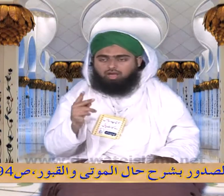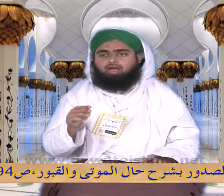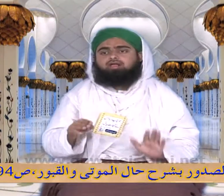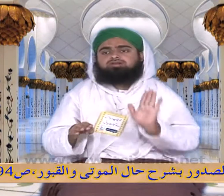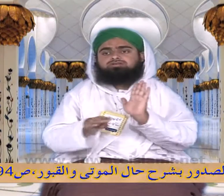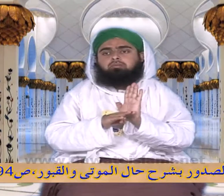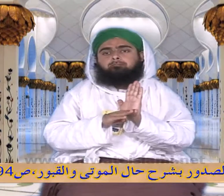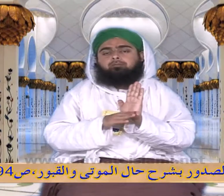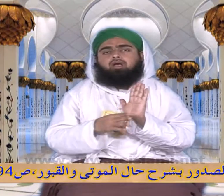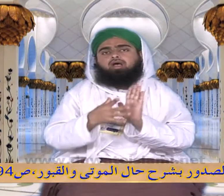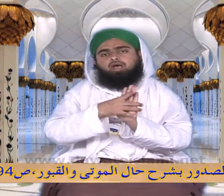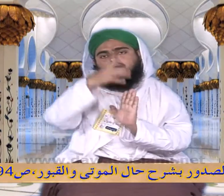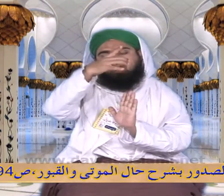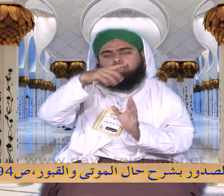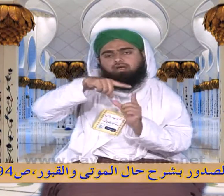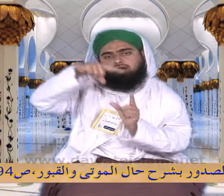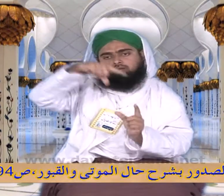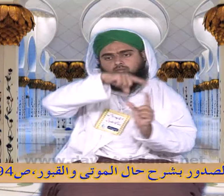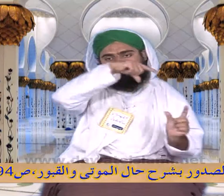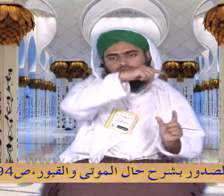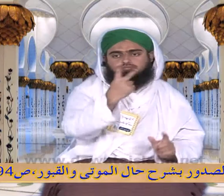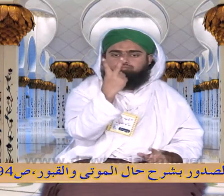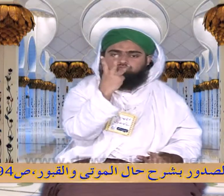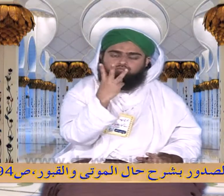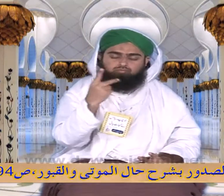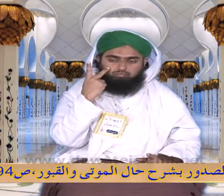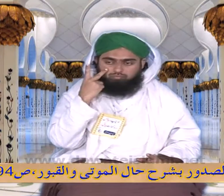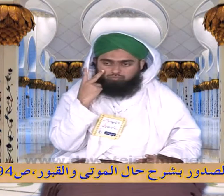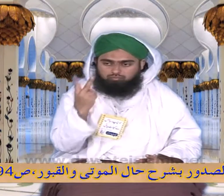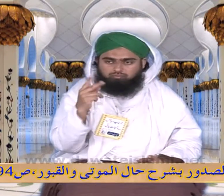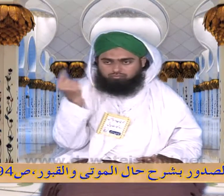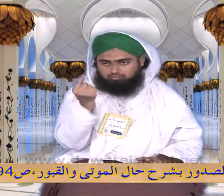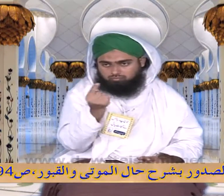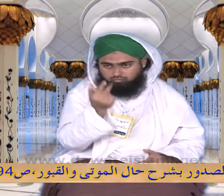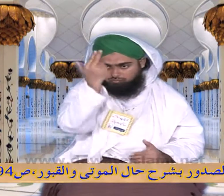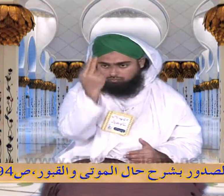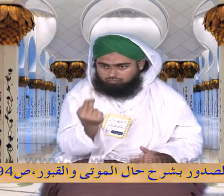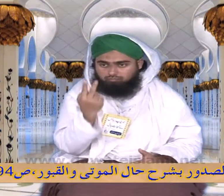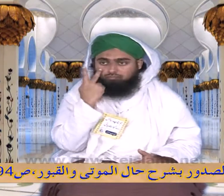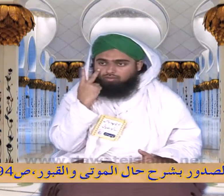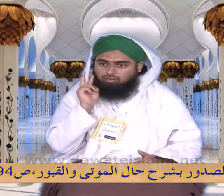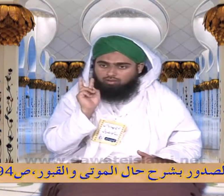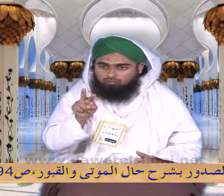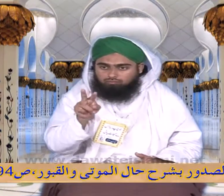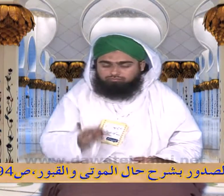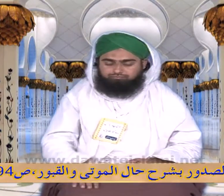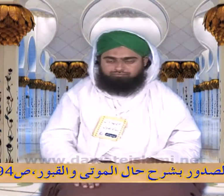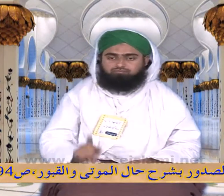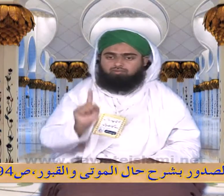لکھے ہوئے تھے اور تینوں پر بڑا عبرت انگیز مضمون لکھا تھا ایک قبر پر لکھا